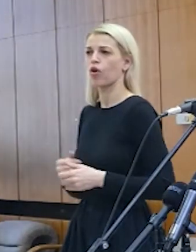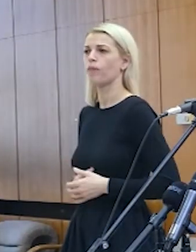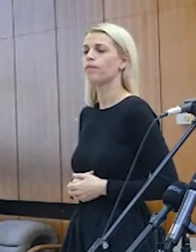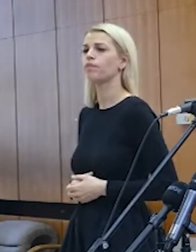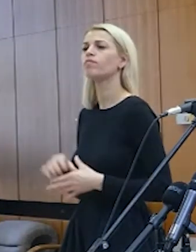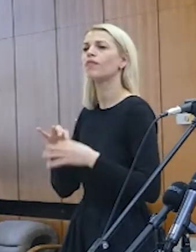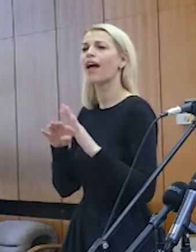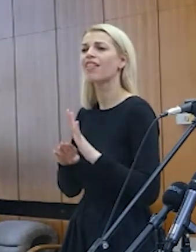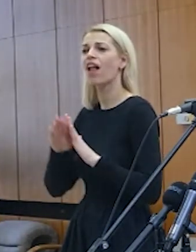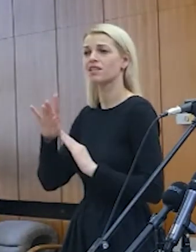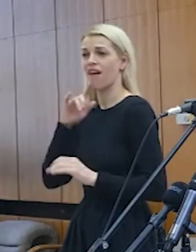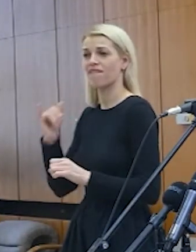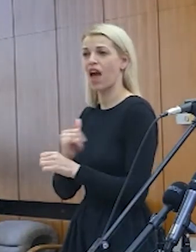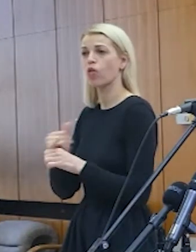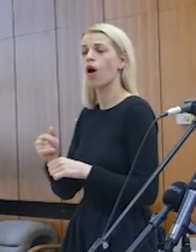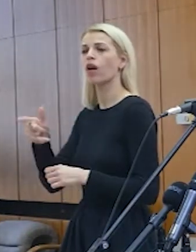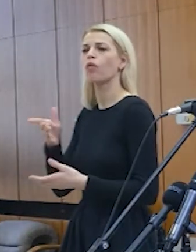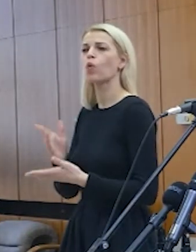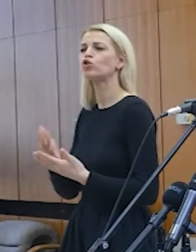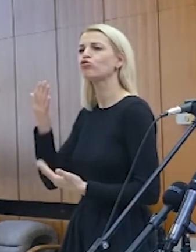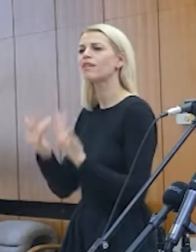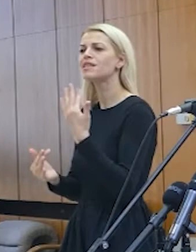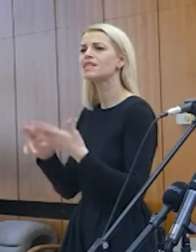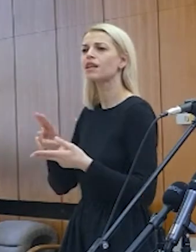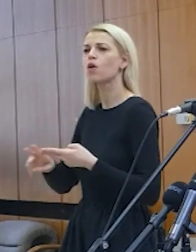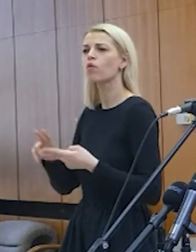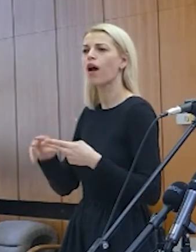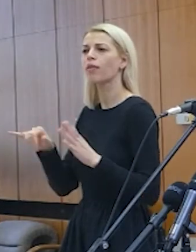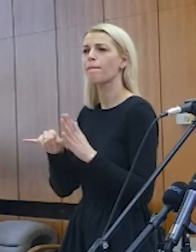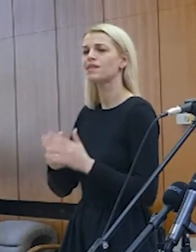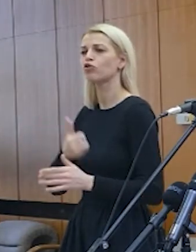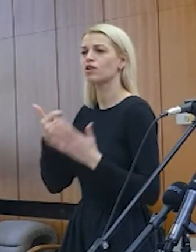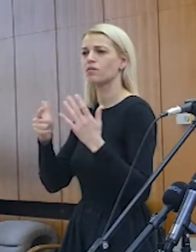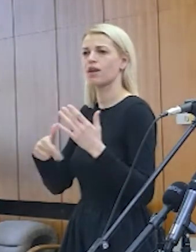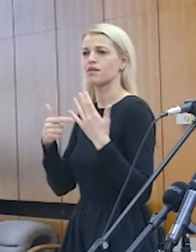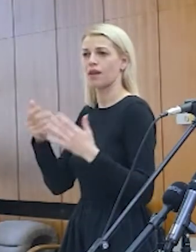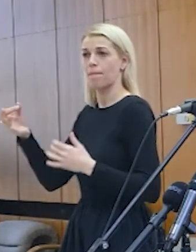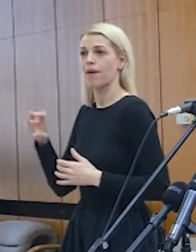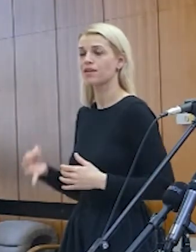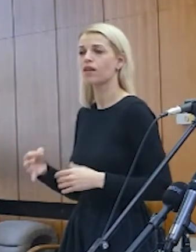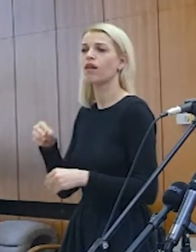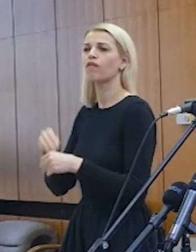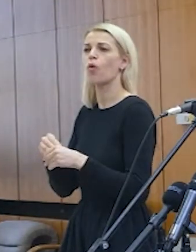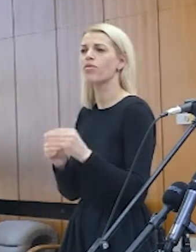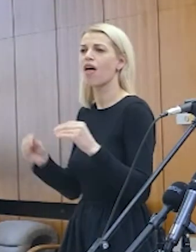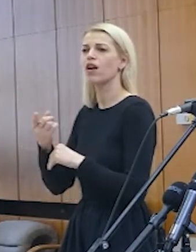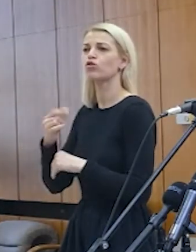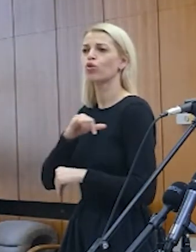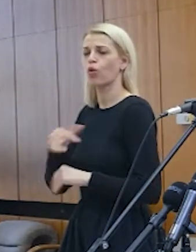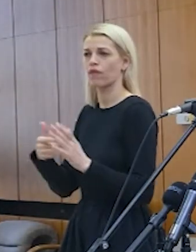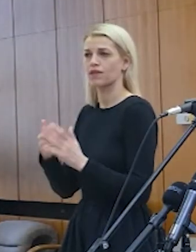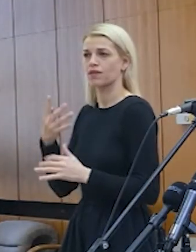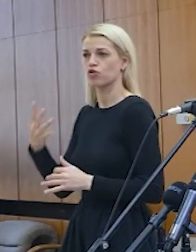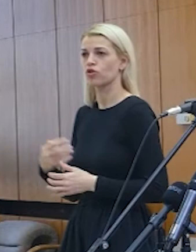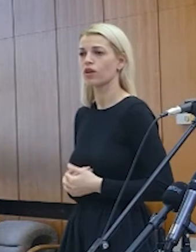týka inflácie v januári, tak tá dosiahla podľa štatistického úradu medziročne 7,7%, čo je najviac od roku